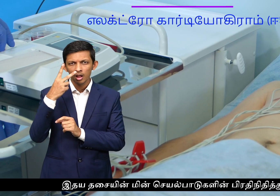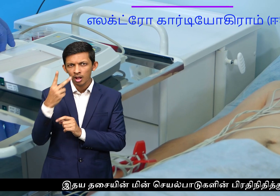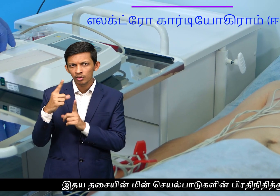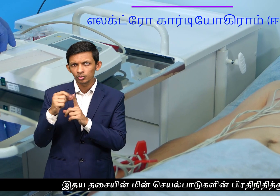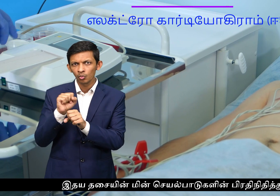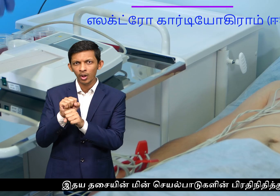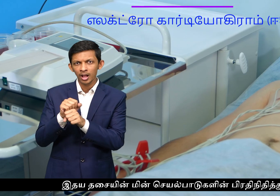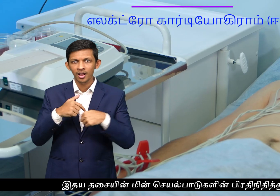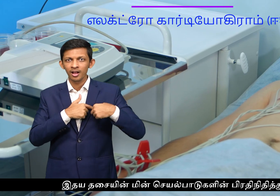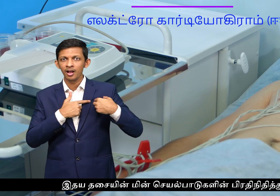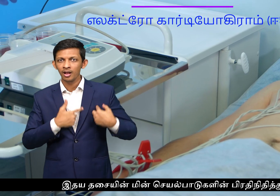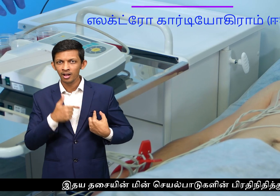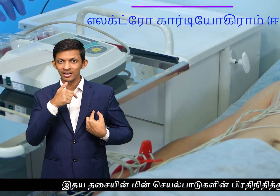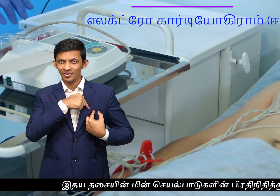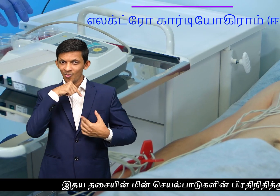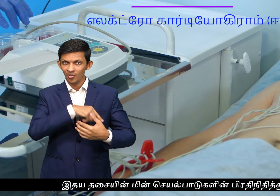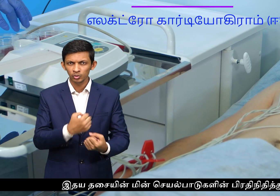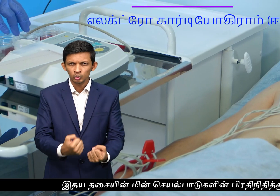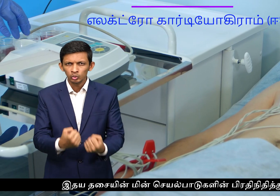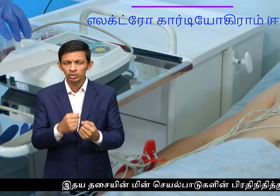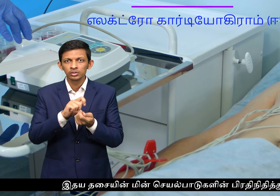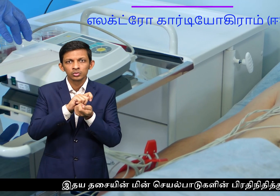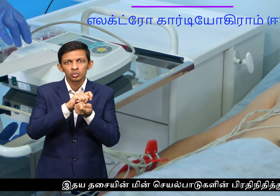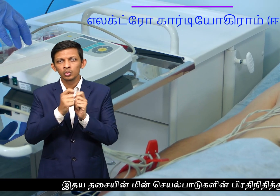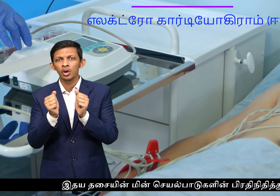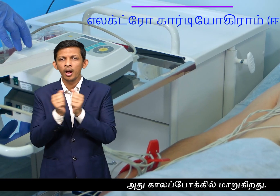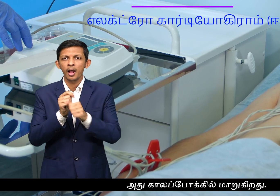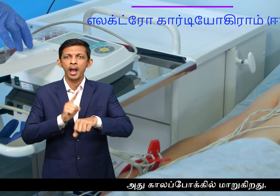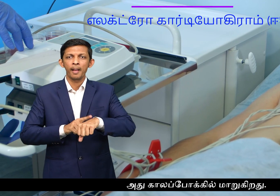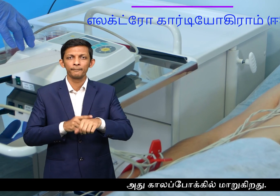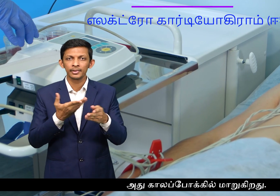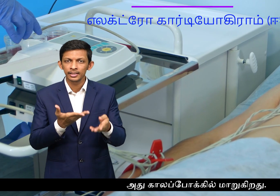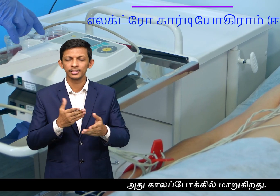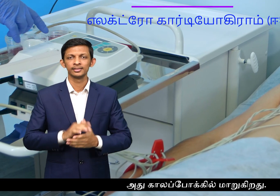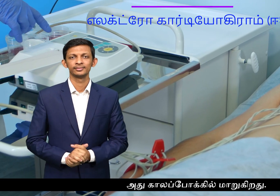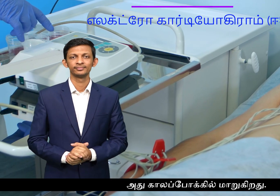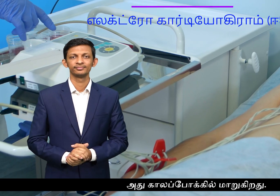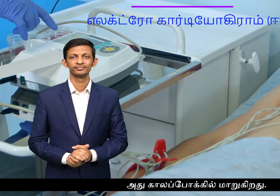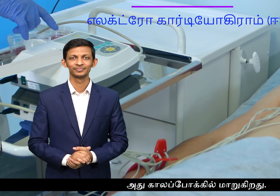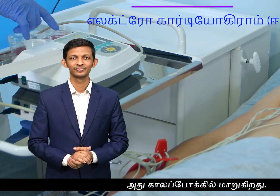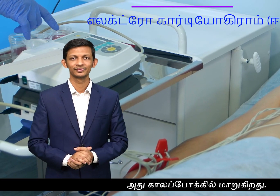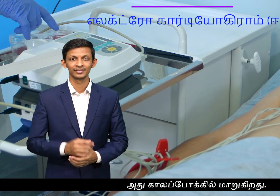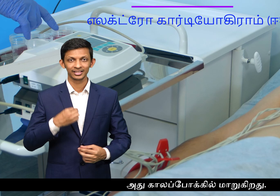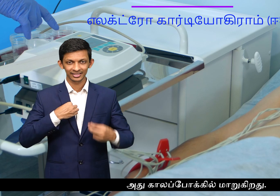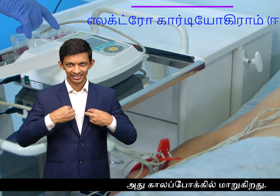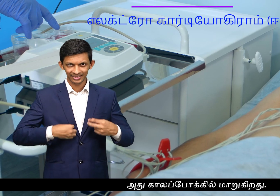இதய தசையின் மின் செயல்பாடுகளின் பிரதிநிதித்துவம் ஆகும். அது காலப்போக்கில்